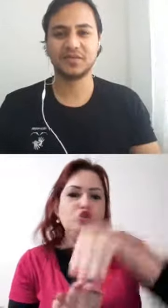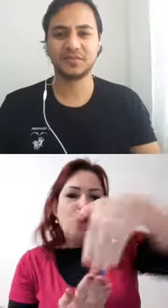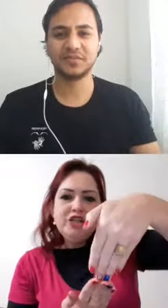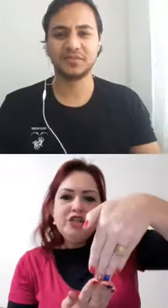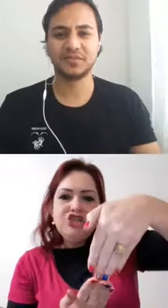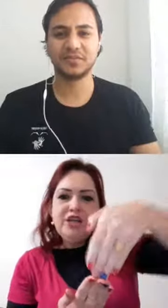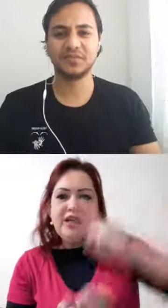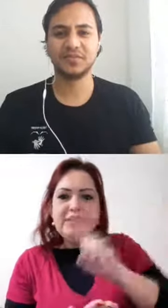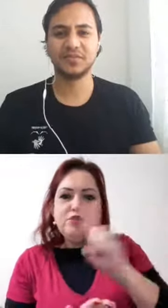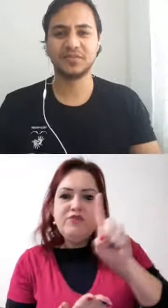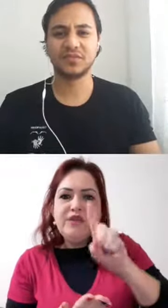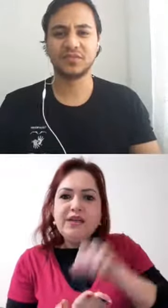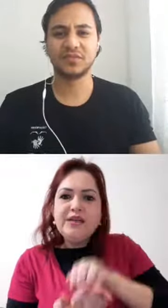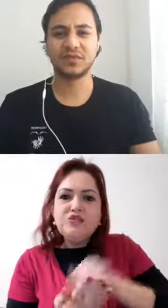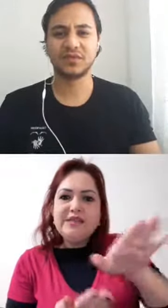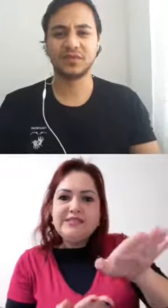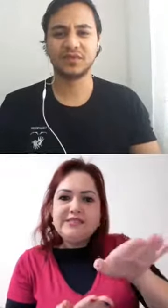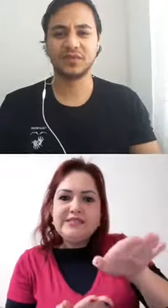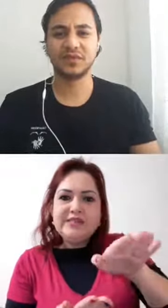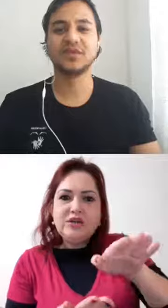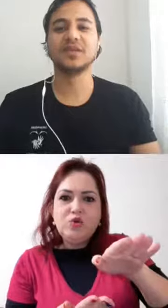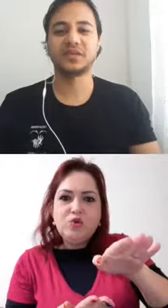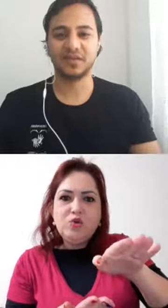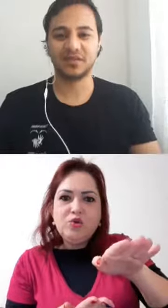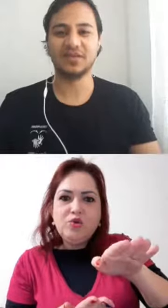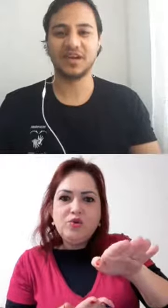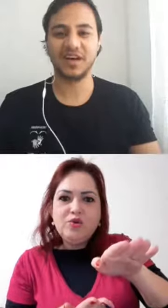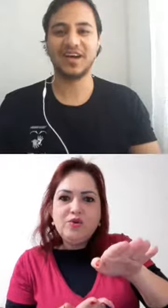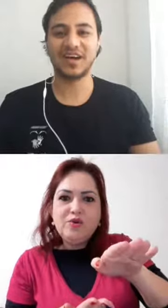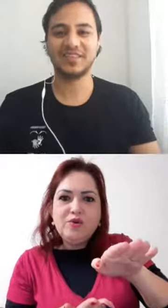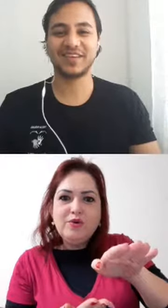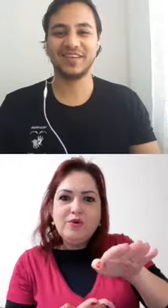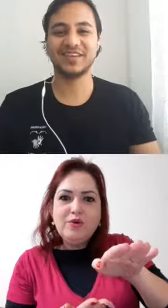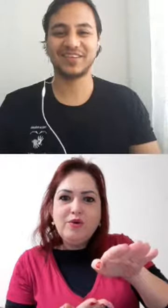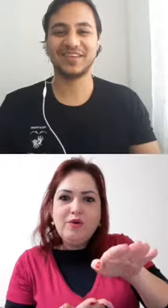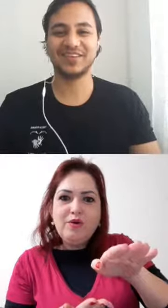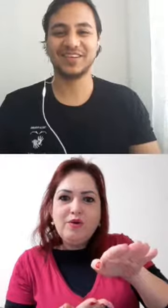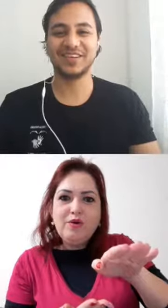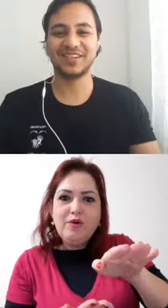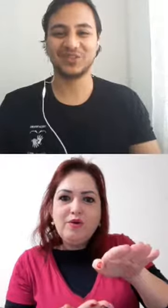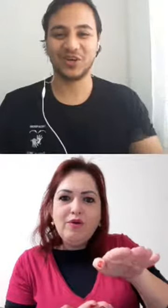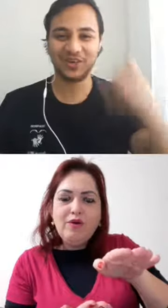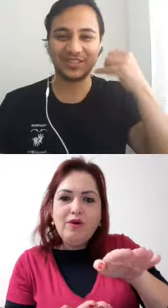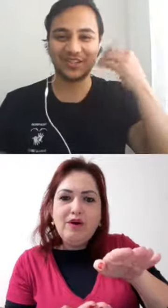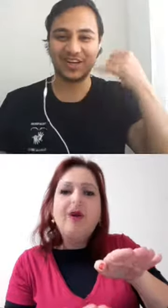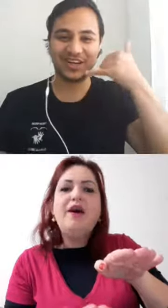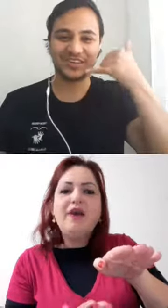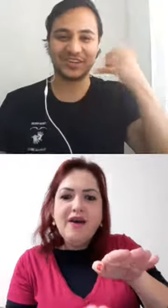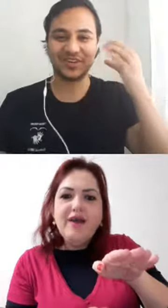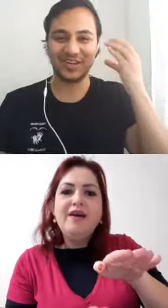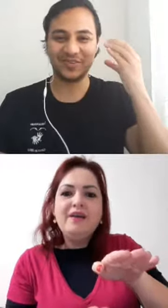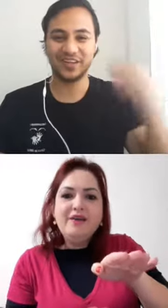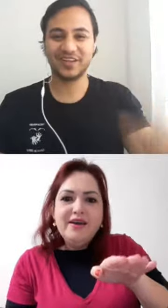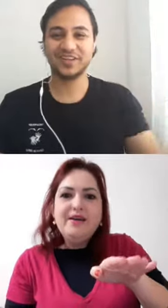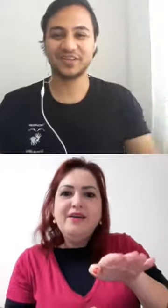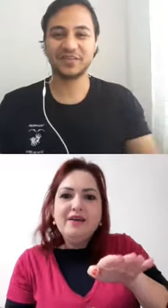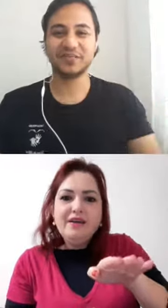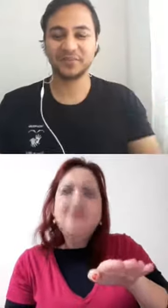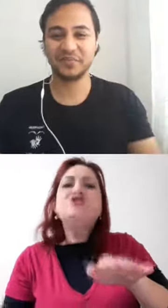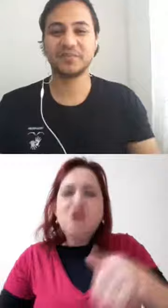no Note ele não envia a solicitação. Ah, sei, entendi. Só no celular, só Aham, no telefone.